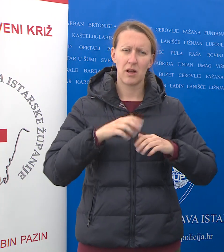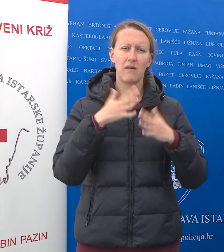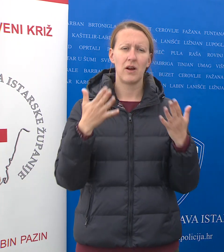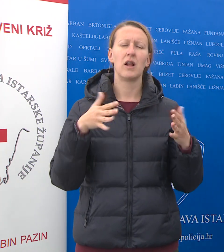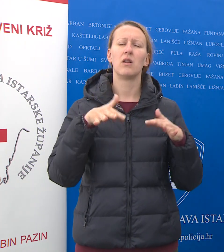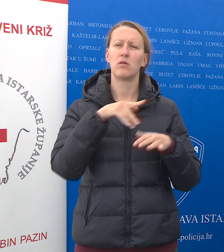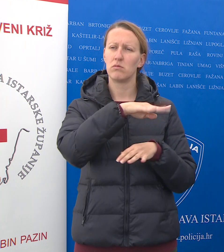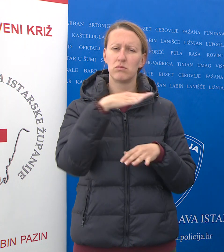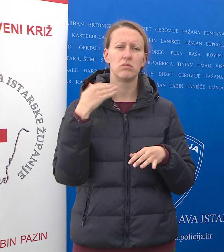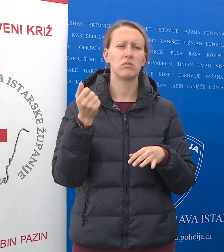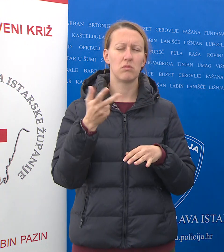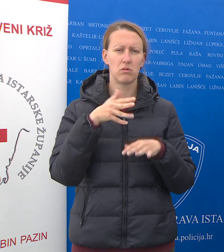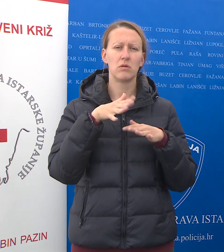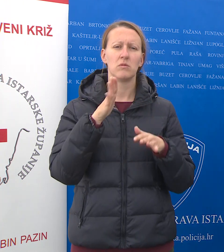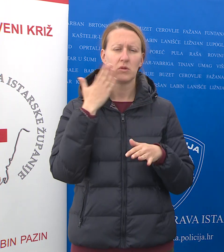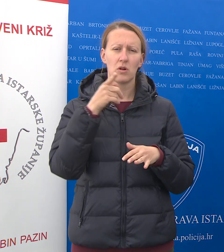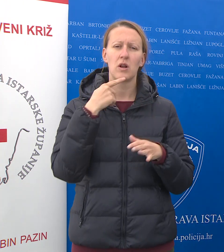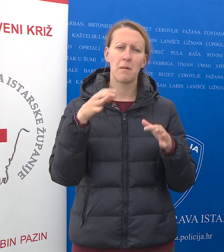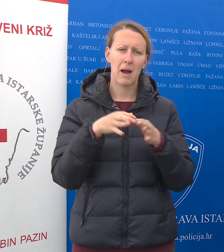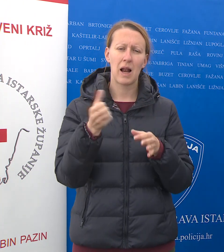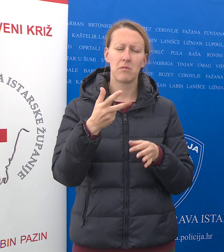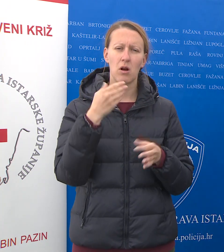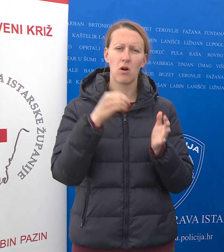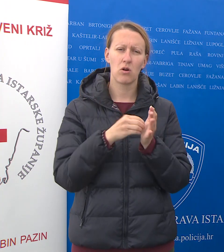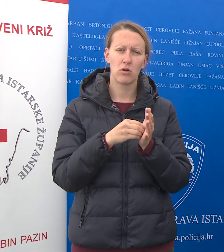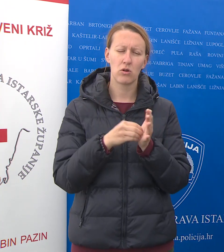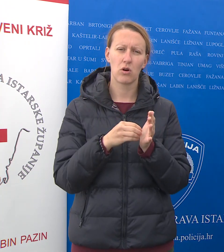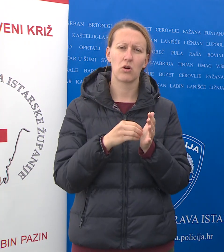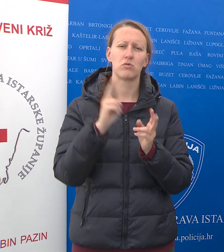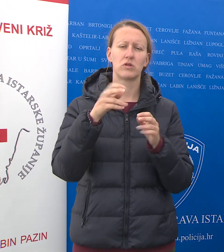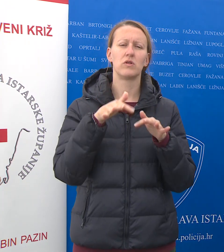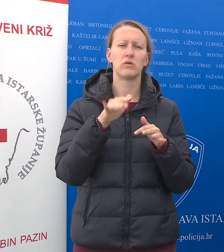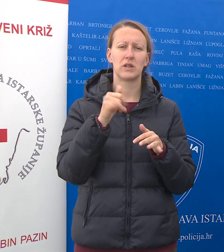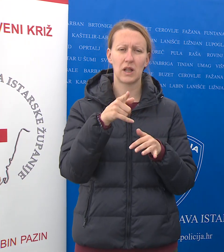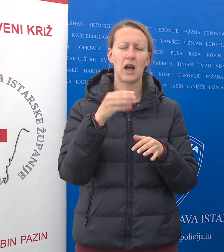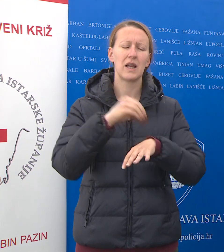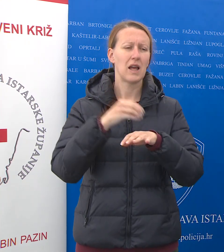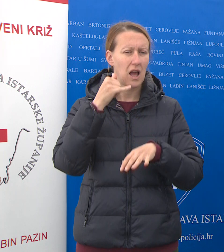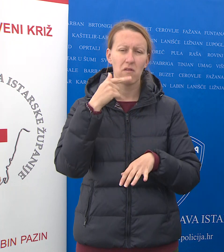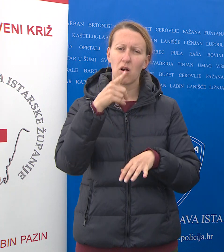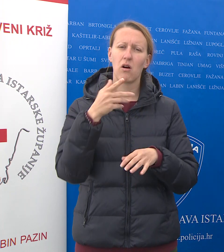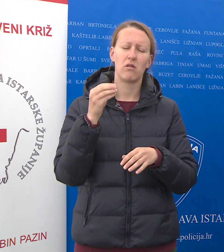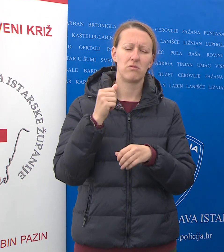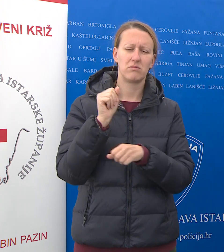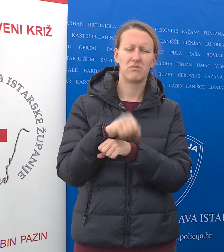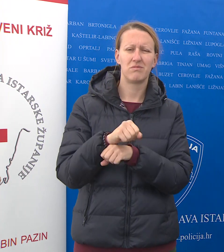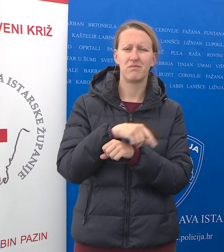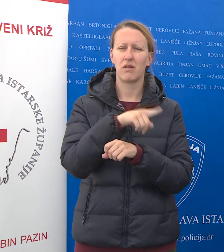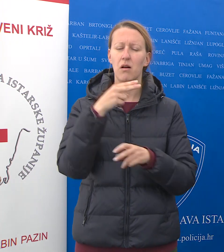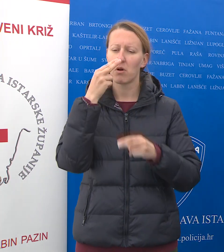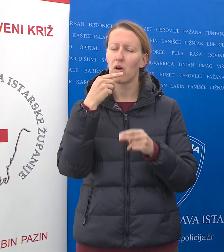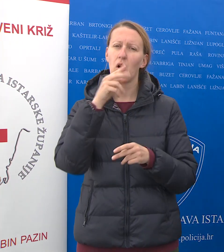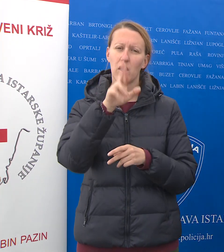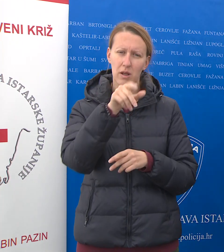velika većina to poštuje. Za one mali broj koji još uvijek i pozivam građane da nam dojave, provjerava se,